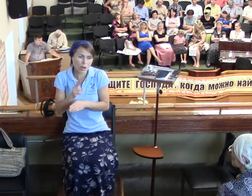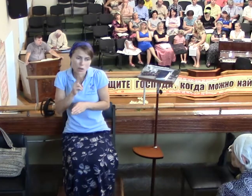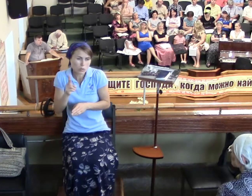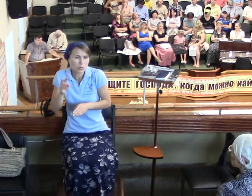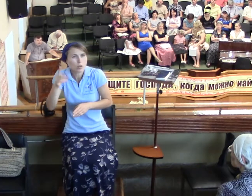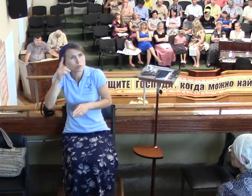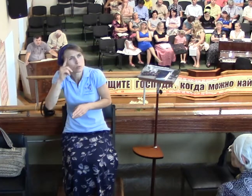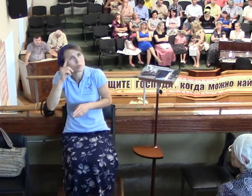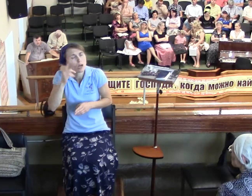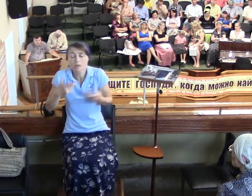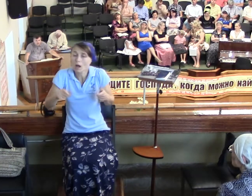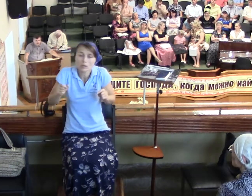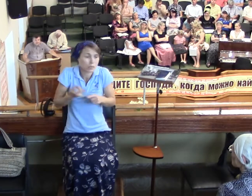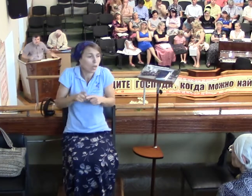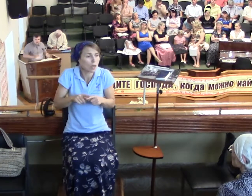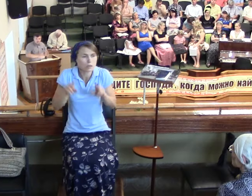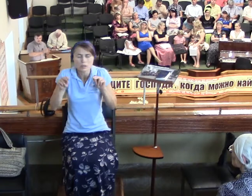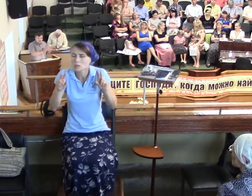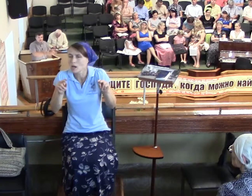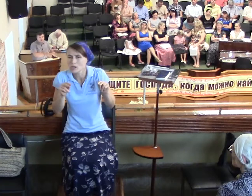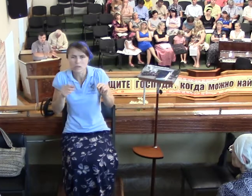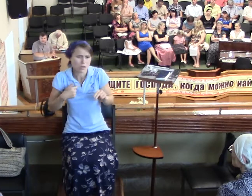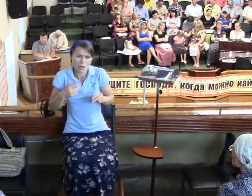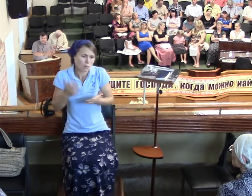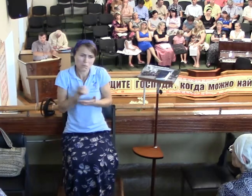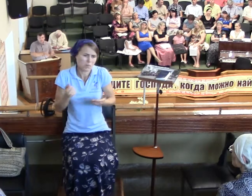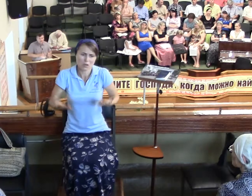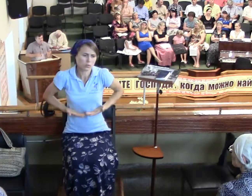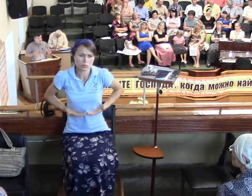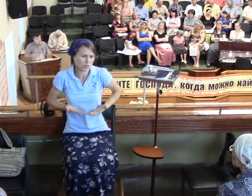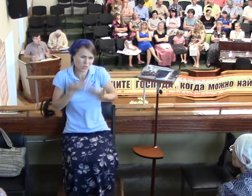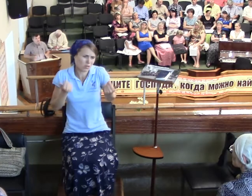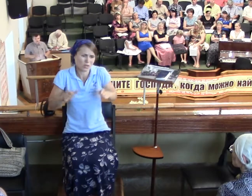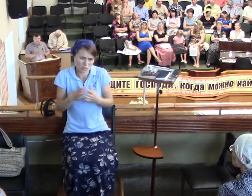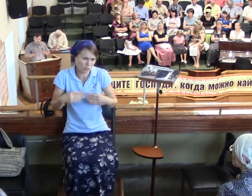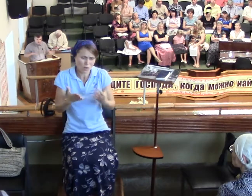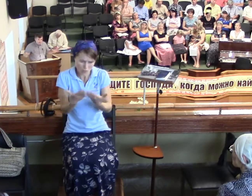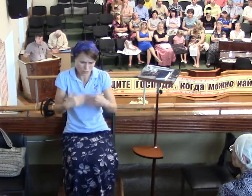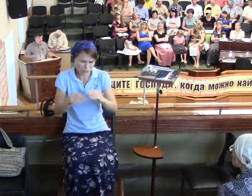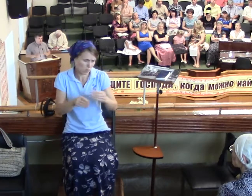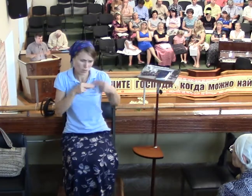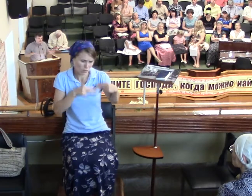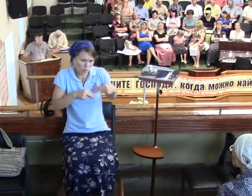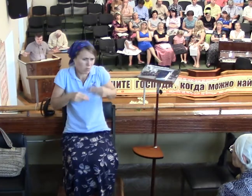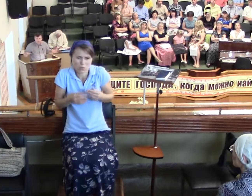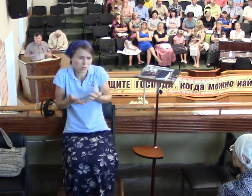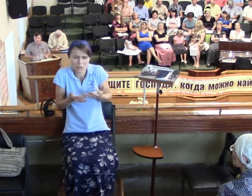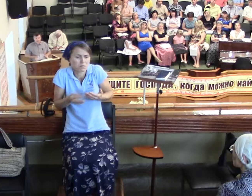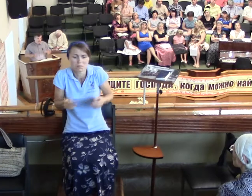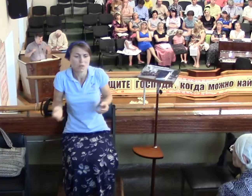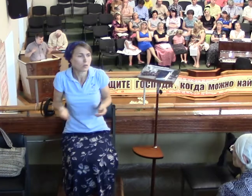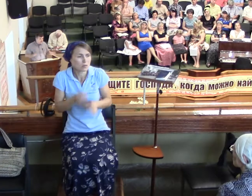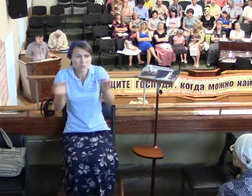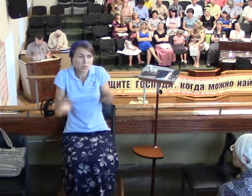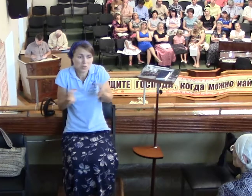задается такими вопросами, а где же вот это счастье, я его не нахожу в жизни, ни в семье, ни в работе, ни в чем остальном, ни в богатстве, может